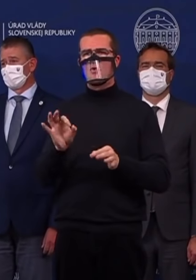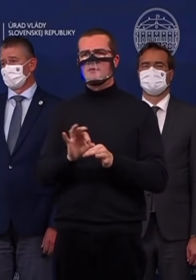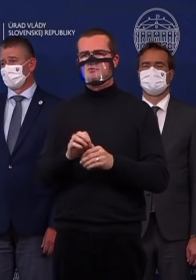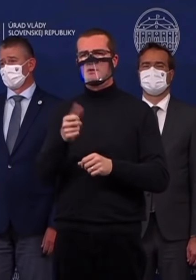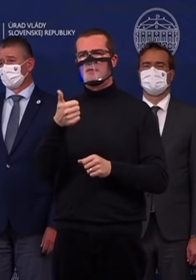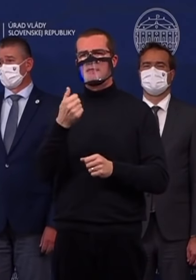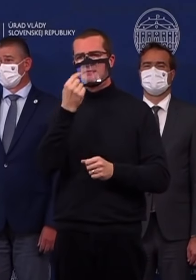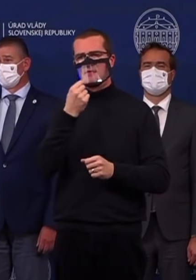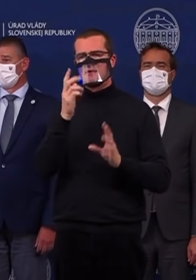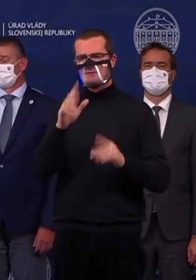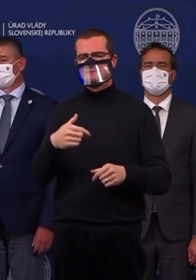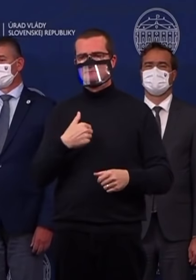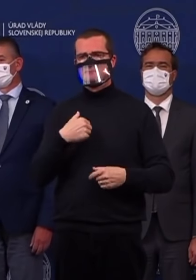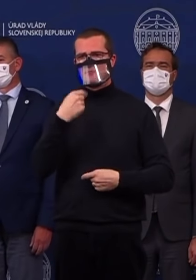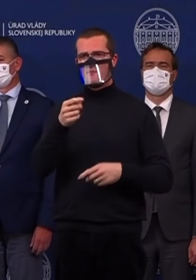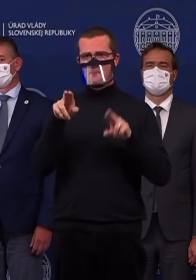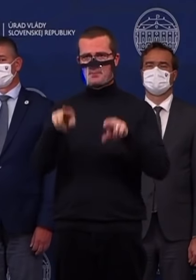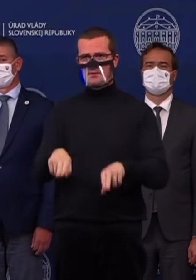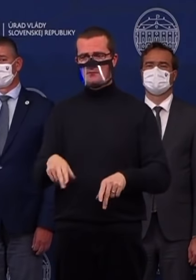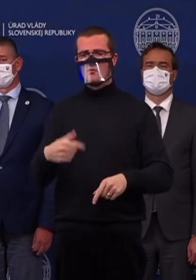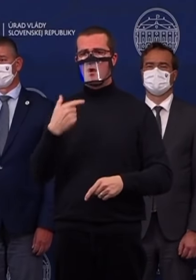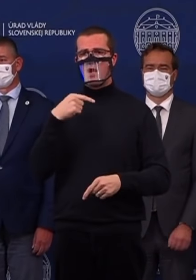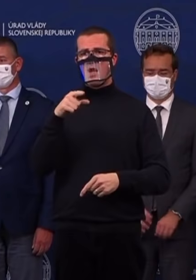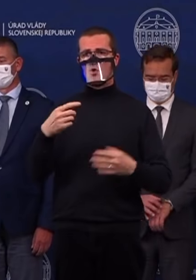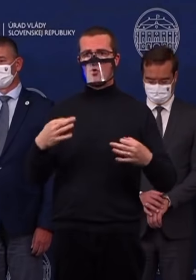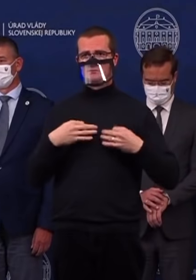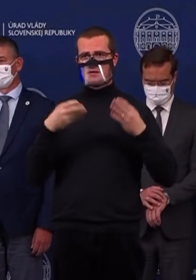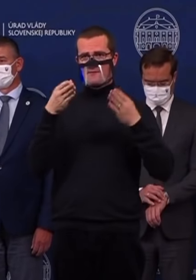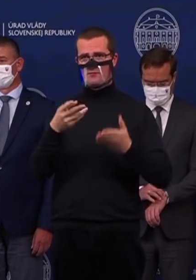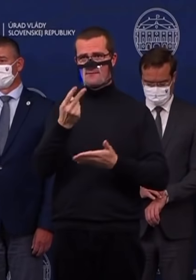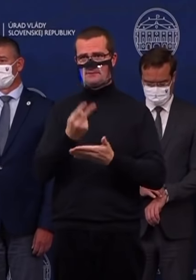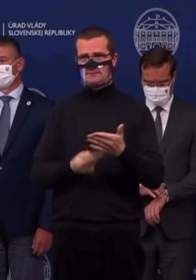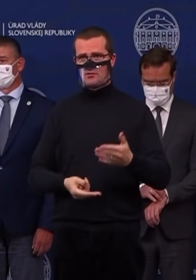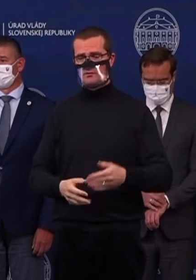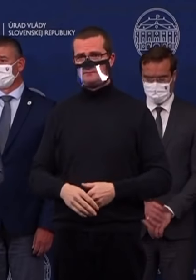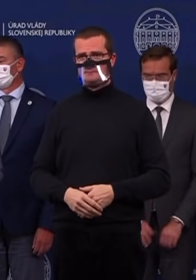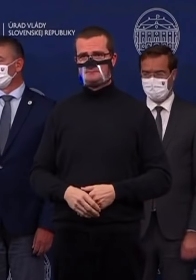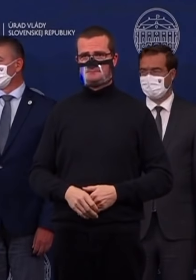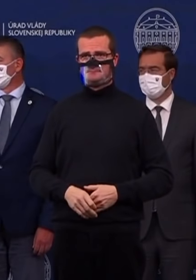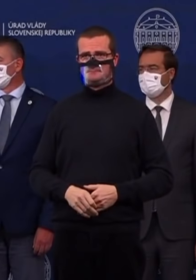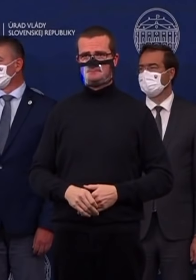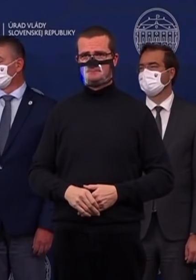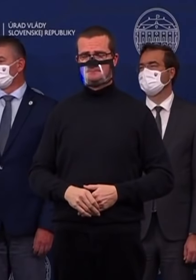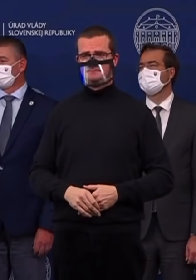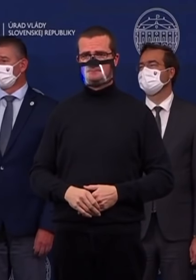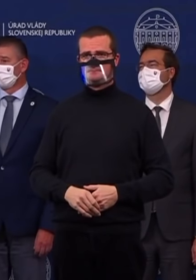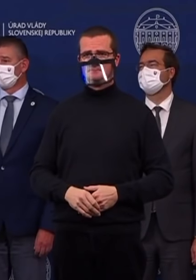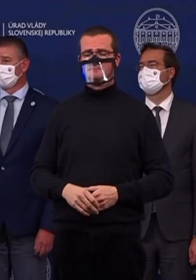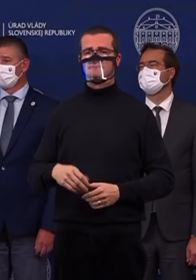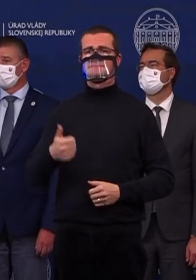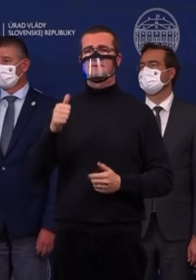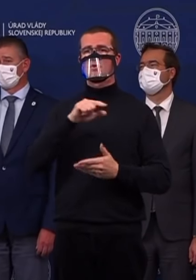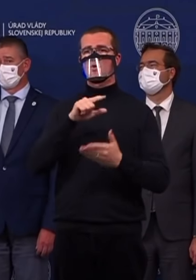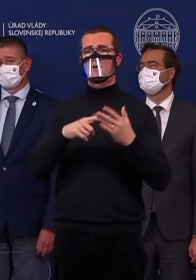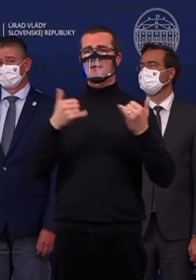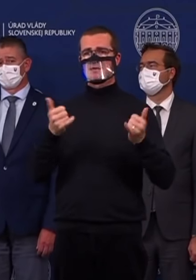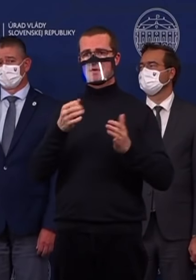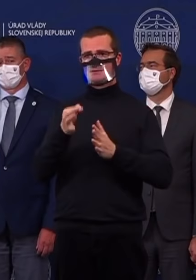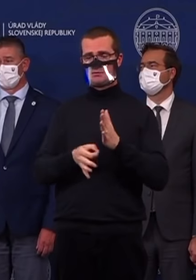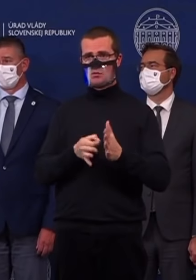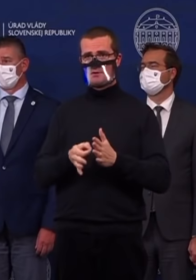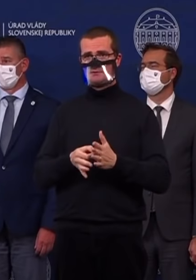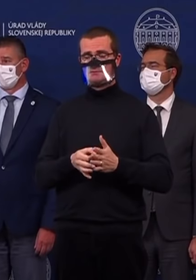test, ale chceme mu povedať pravdu, ako na tom zdravotne je. Takže... Mám ešte dve otázky k aktuálnej situácii, ak